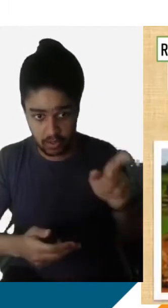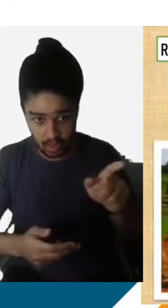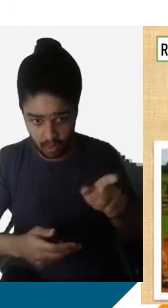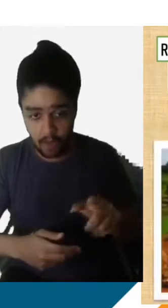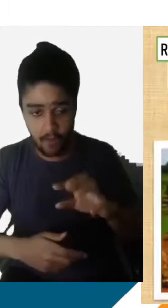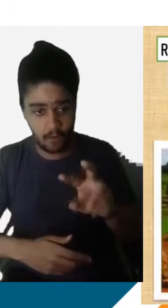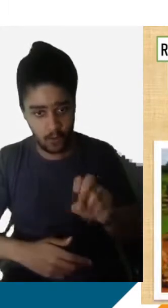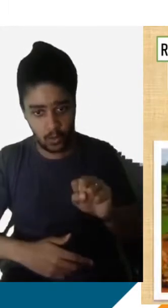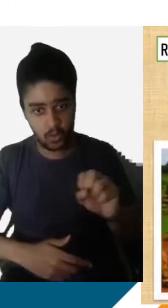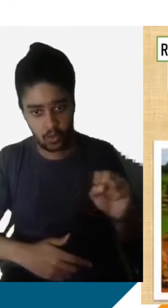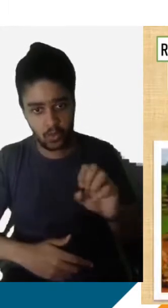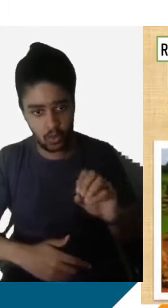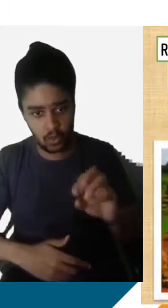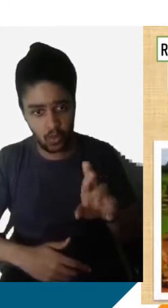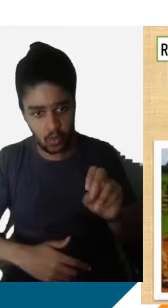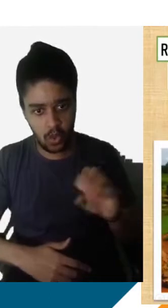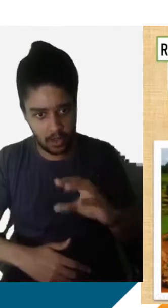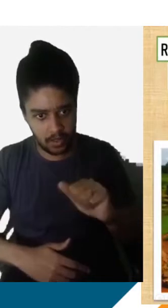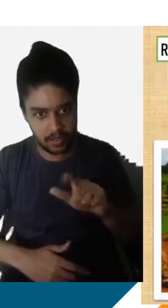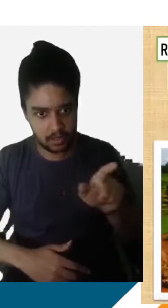as vossorocas, né, que são essas